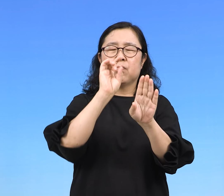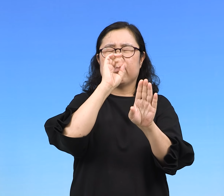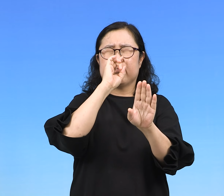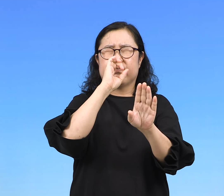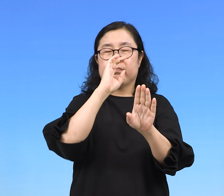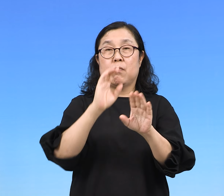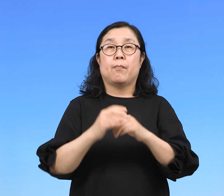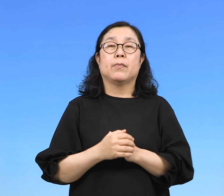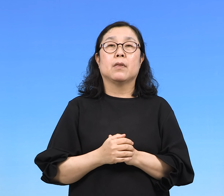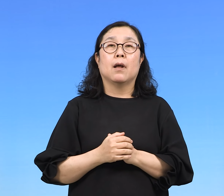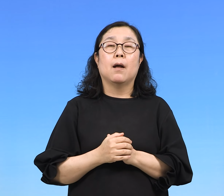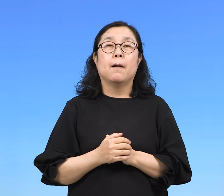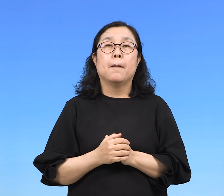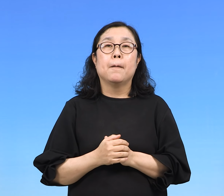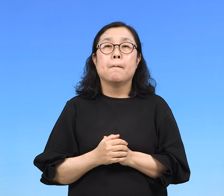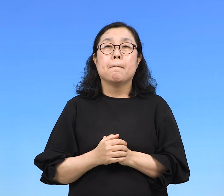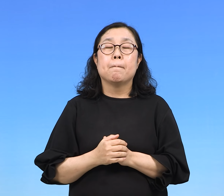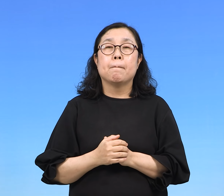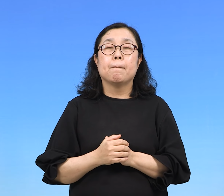아닙니까?